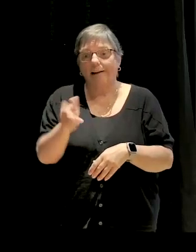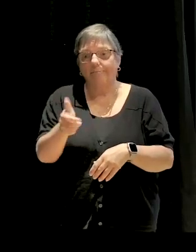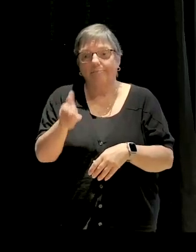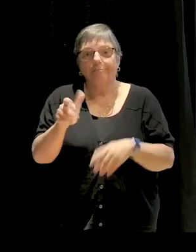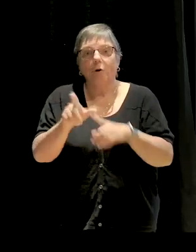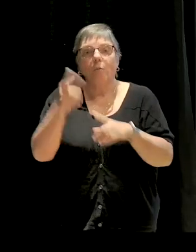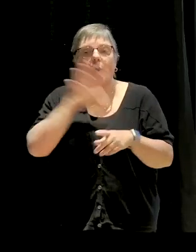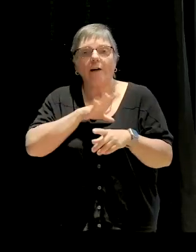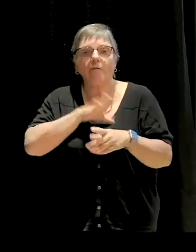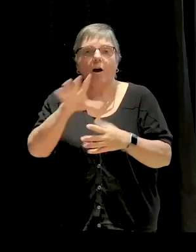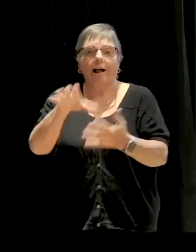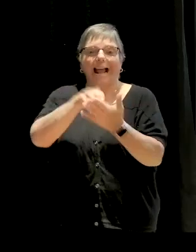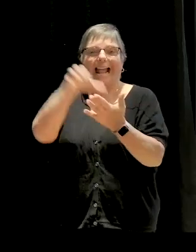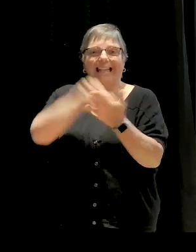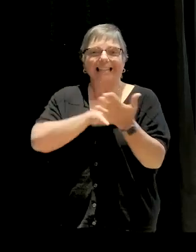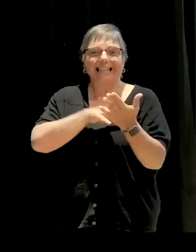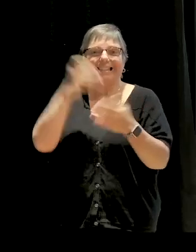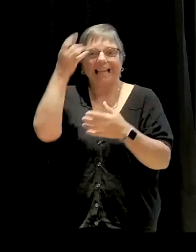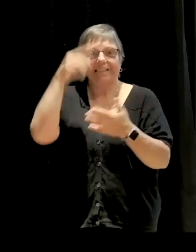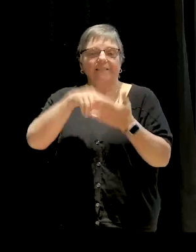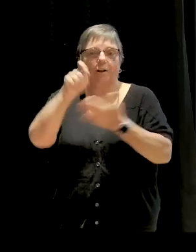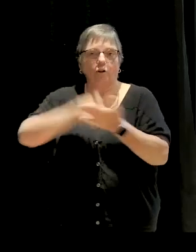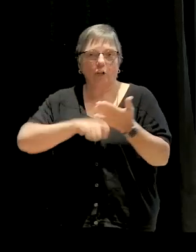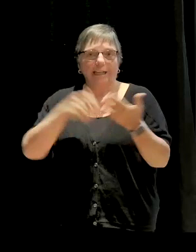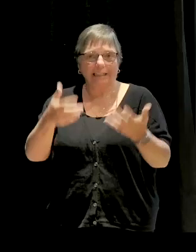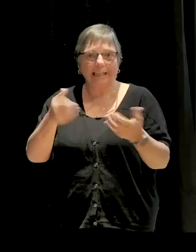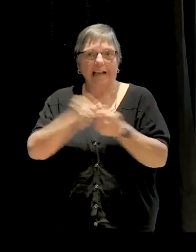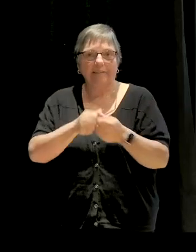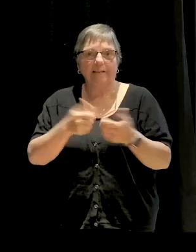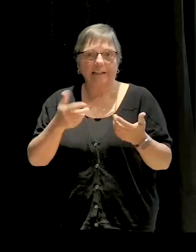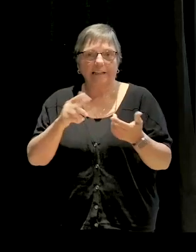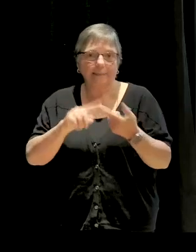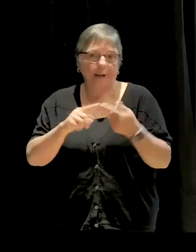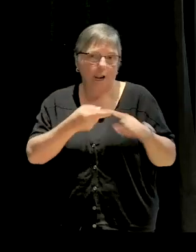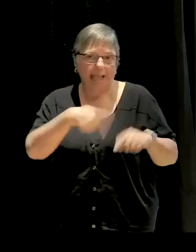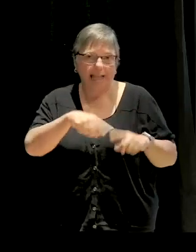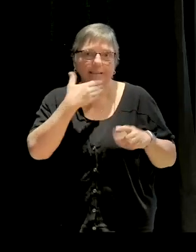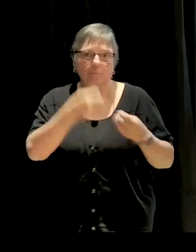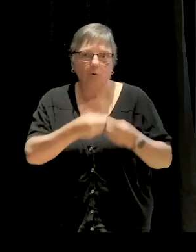accès à l'article scientifique que nous avons rédigé avec les collègues. Merci beaucoup.